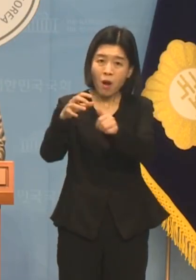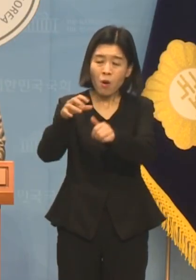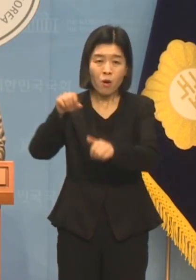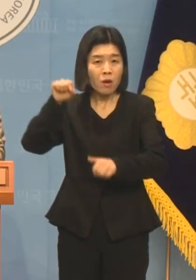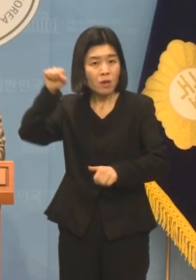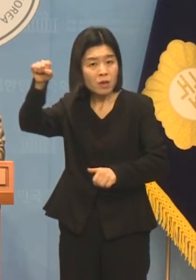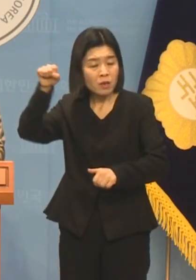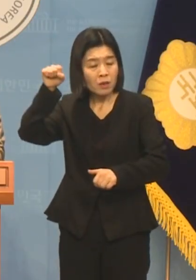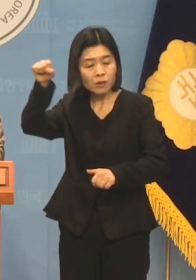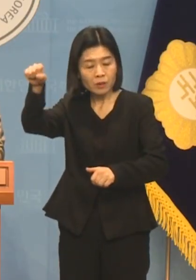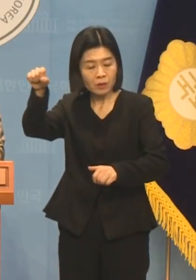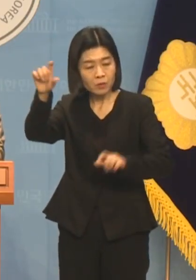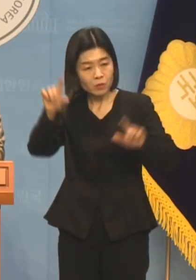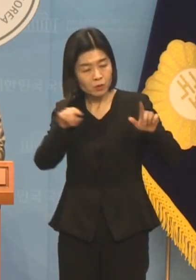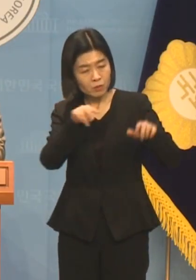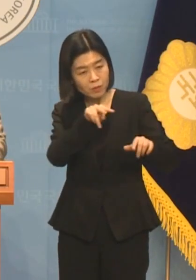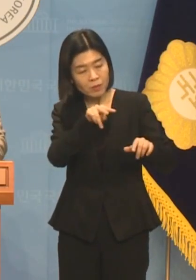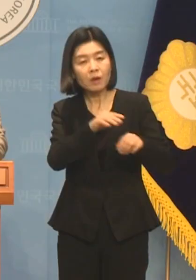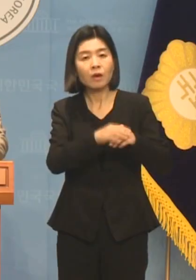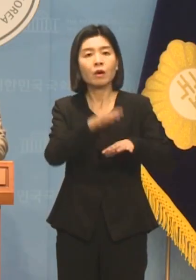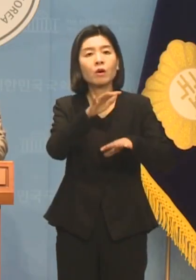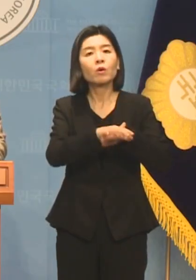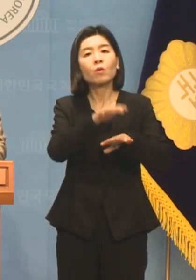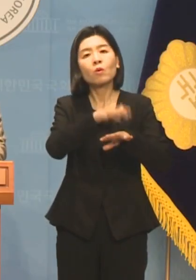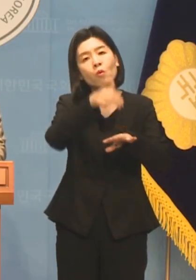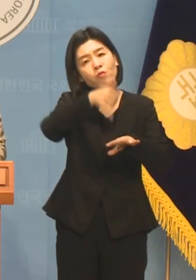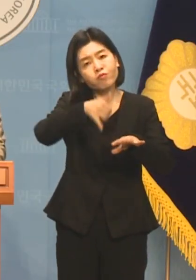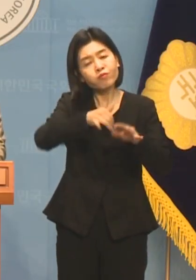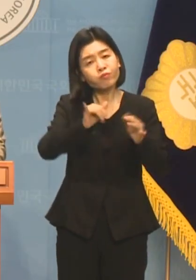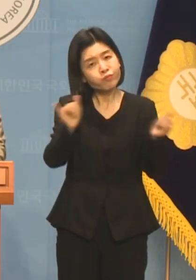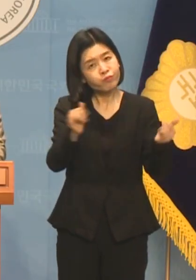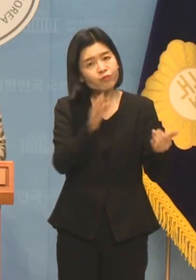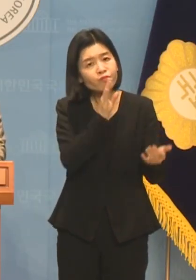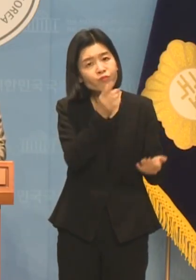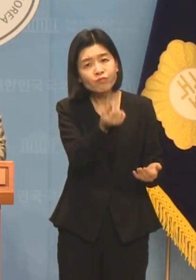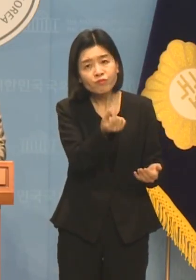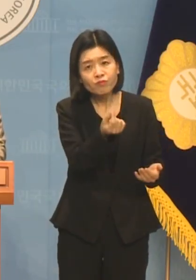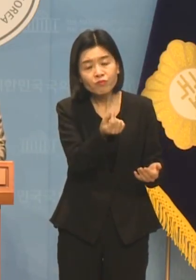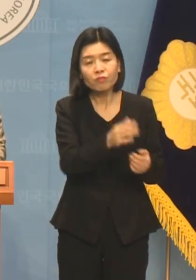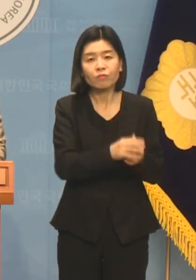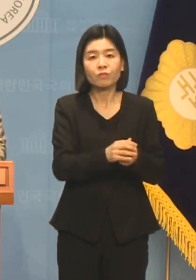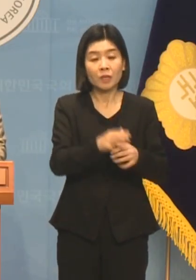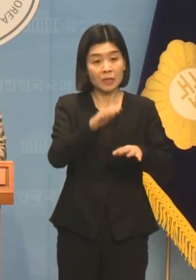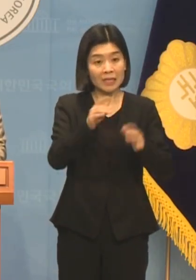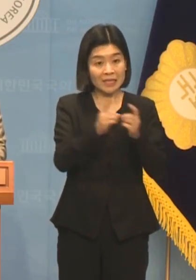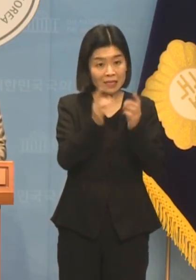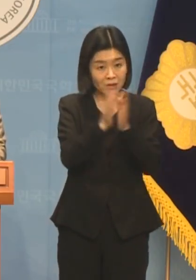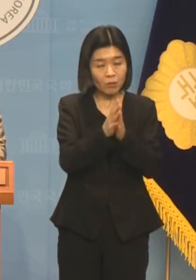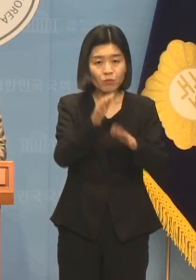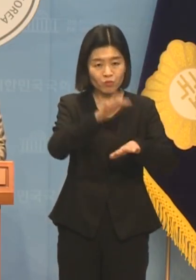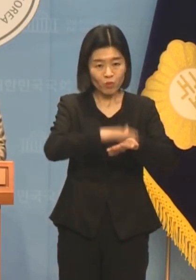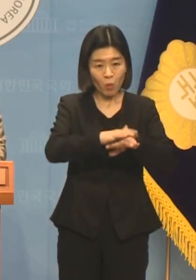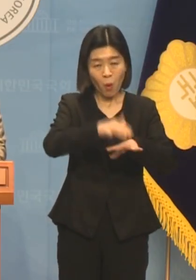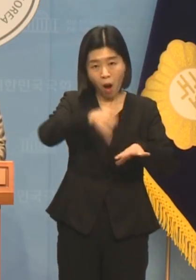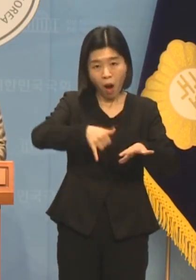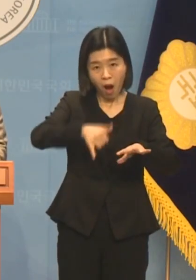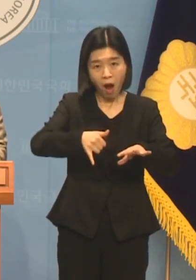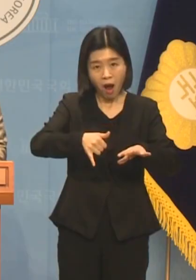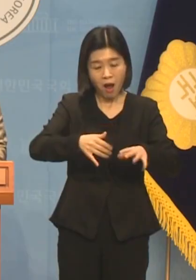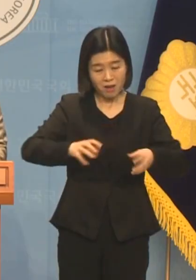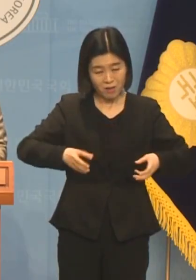저들이 농민이 맞는지, 자신들이 직접 농사에 사용하던 트랙터인지 의구심을